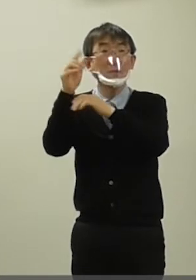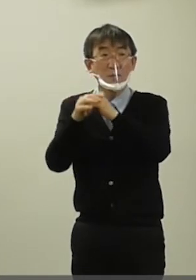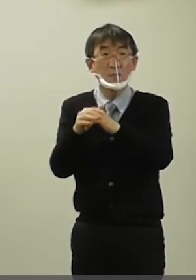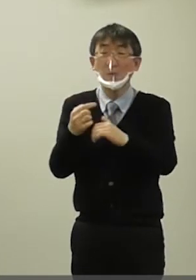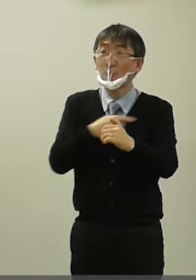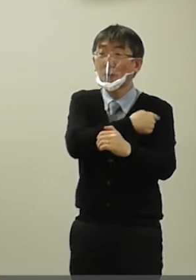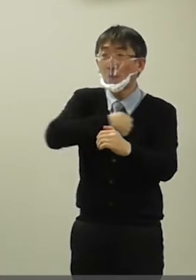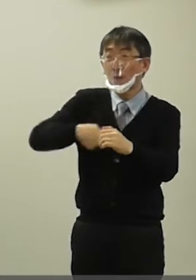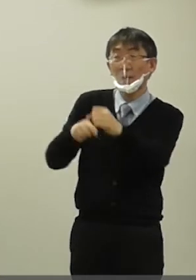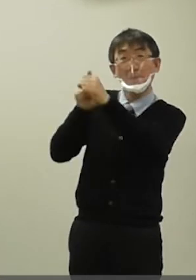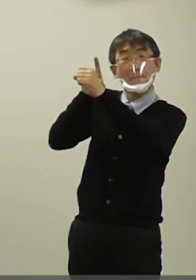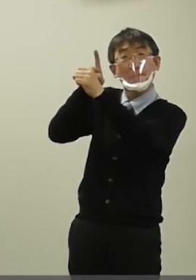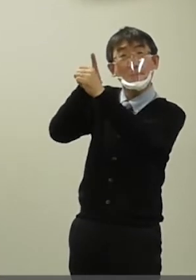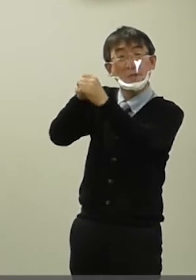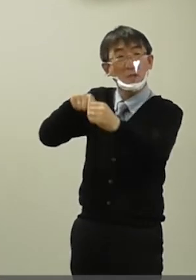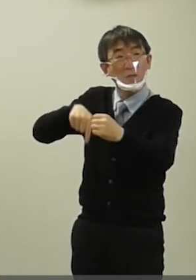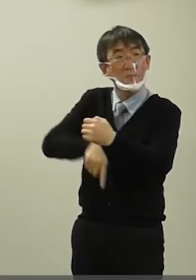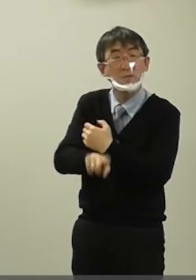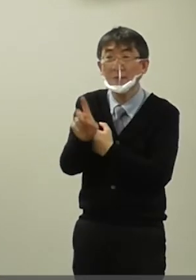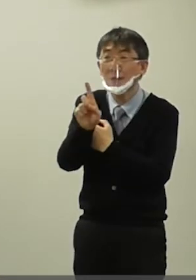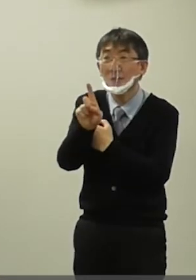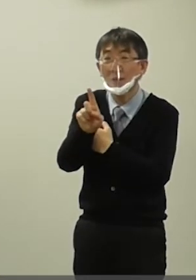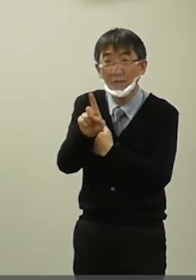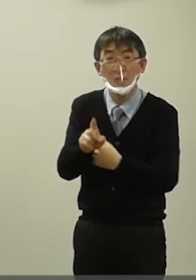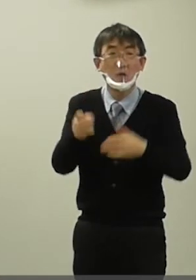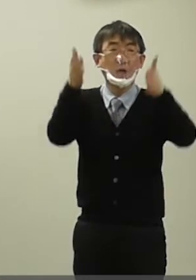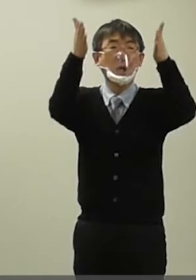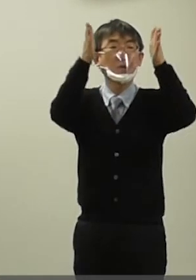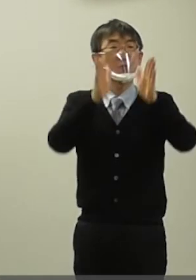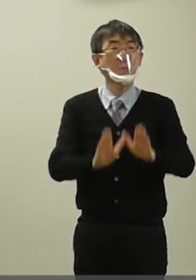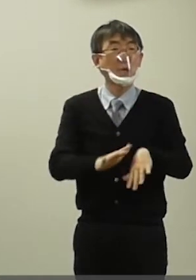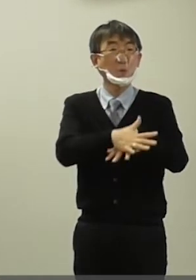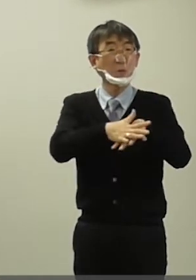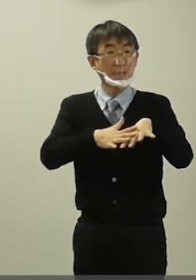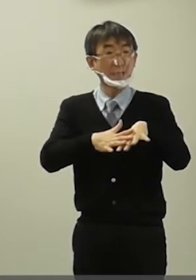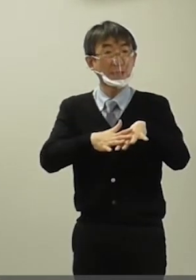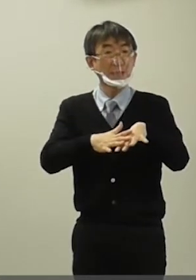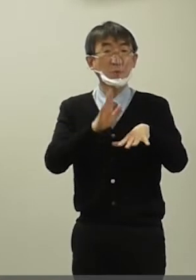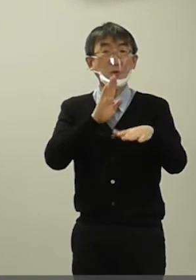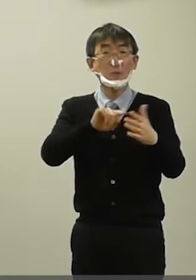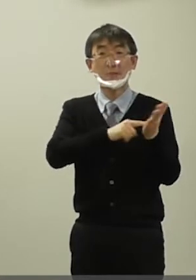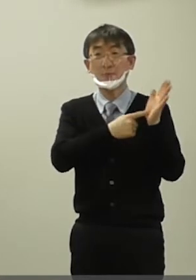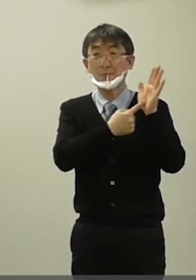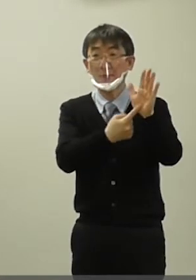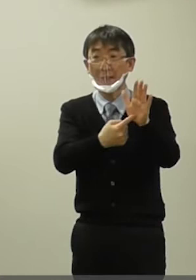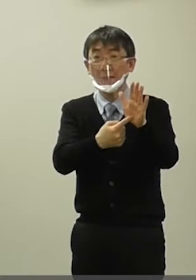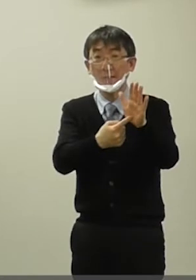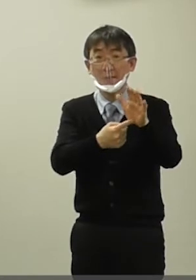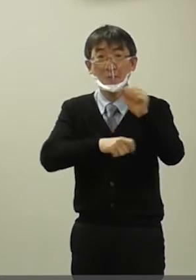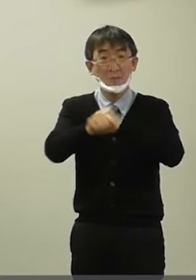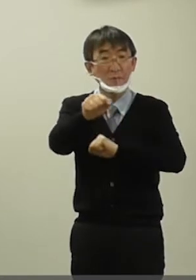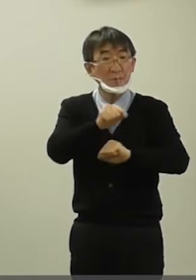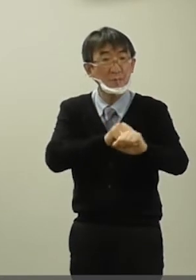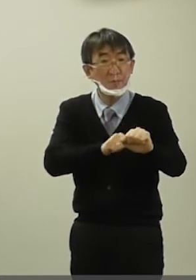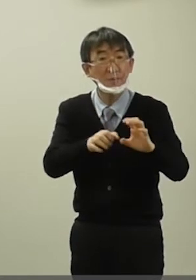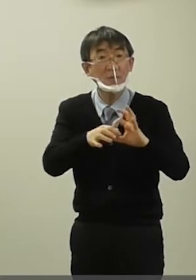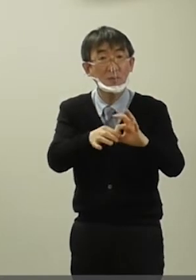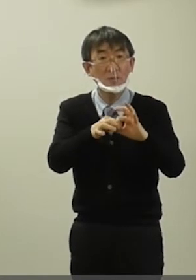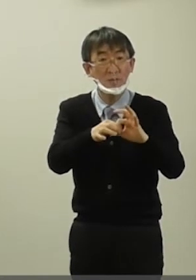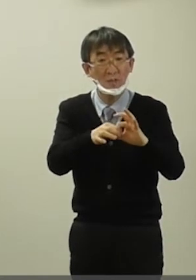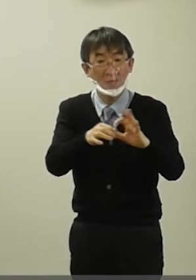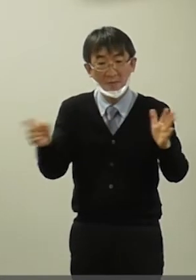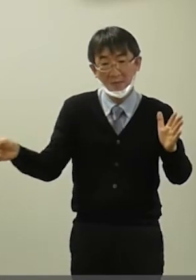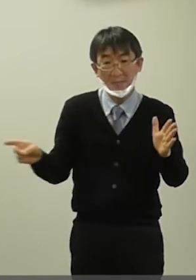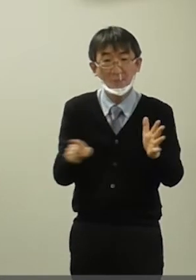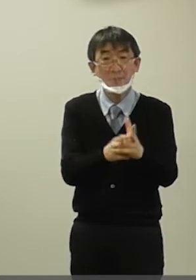もともとずまずしていありましたそれを実現するための取り組みということできっこの15